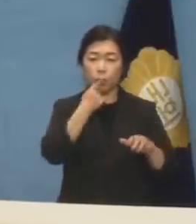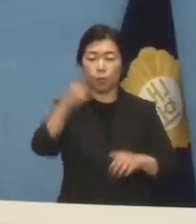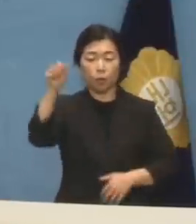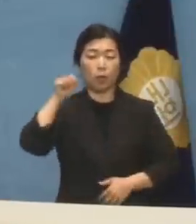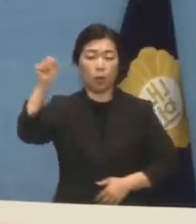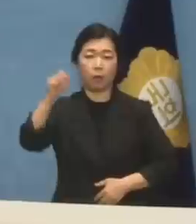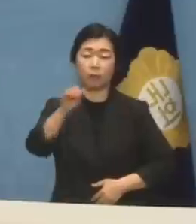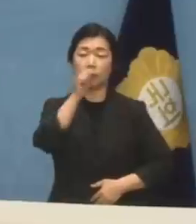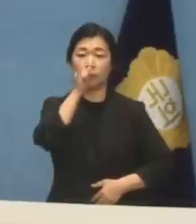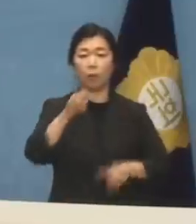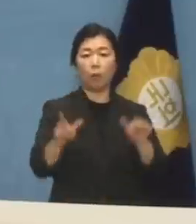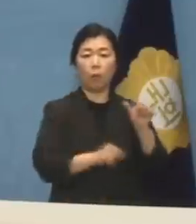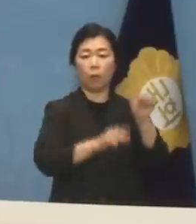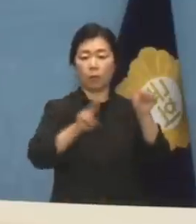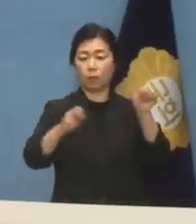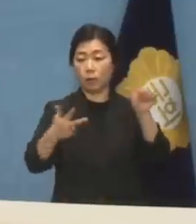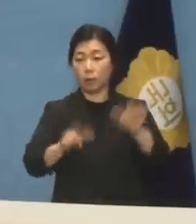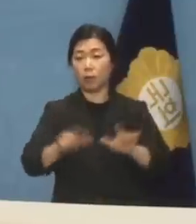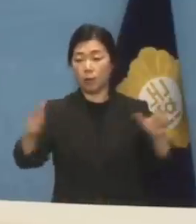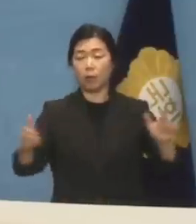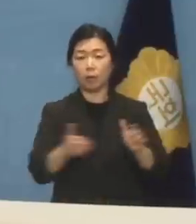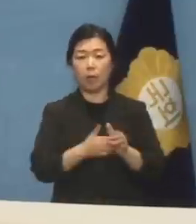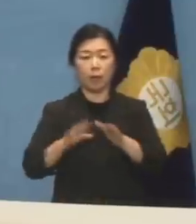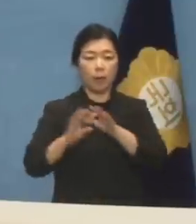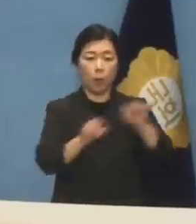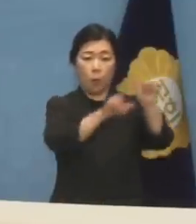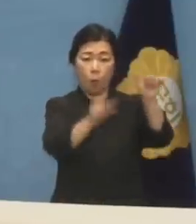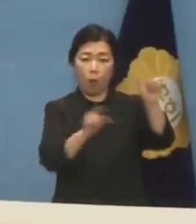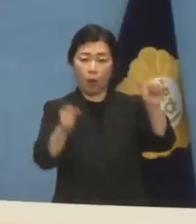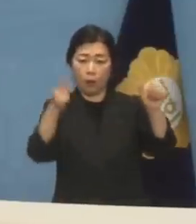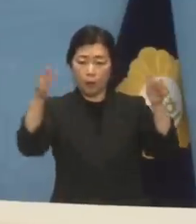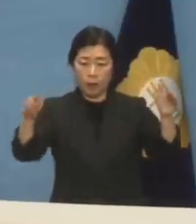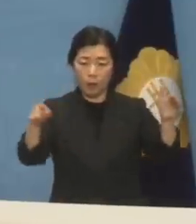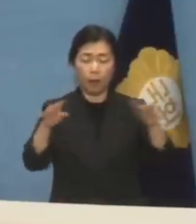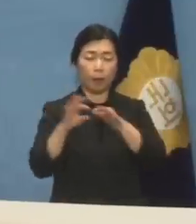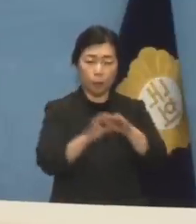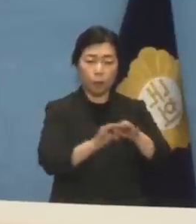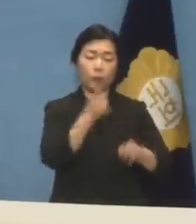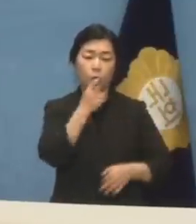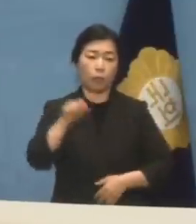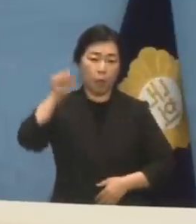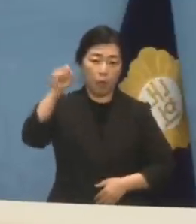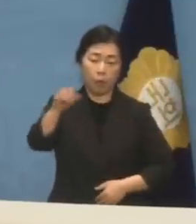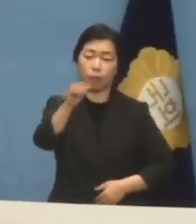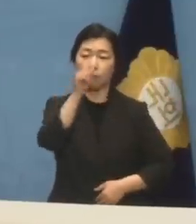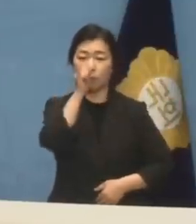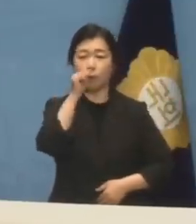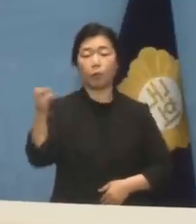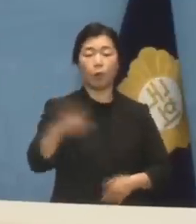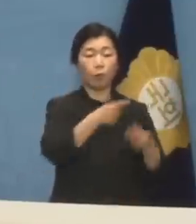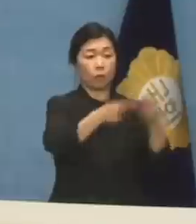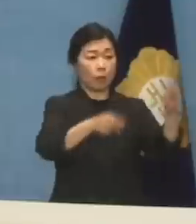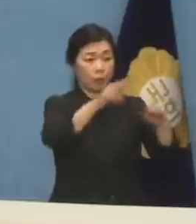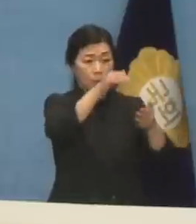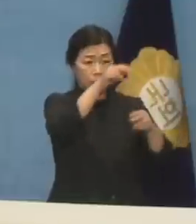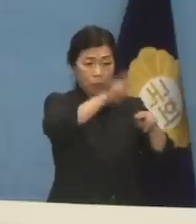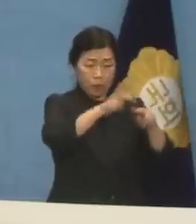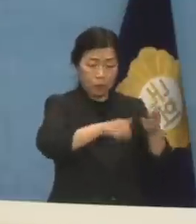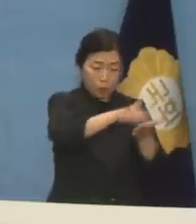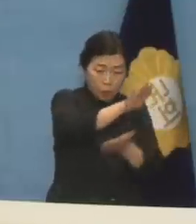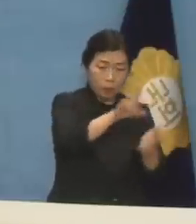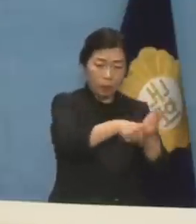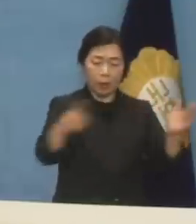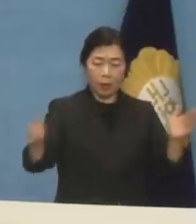이어질 것입니다. 그리고 5월 27일까지 계속 5월달 촛불집회가 이어질 거고요. 윤석열이 퇴진할